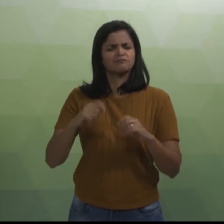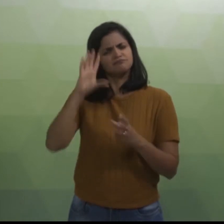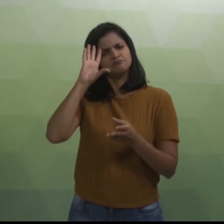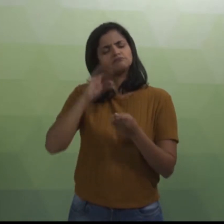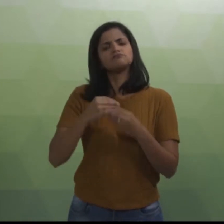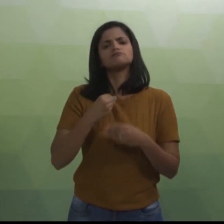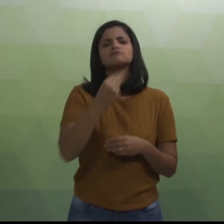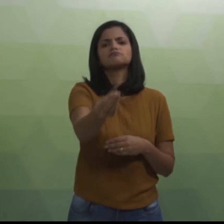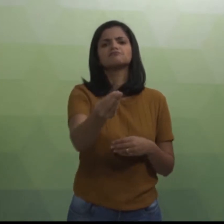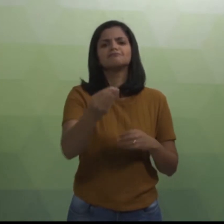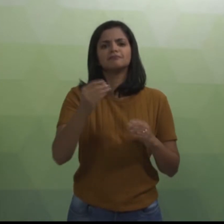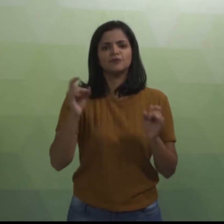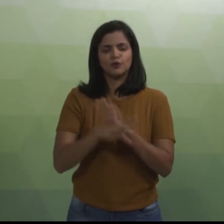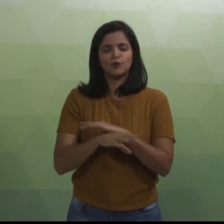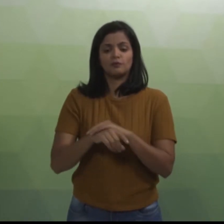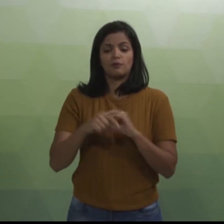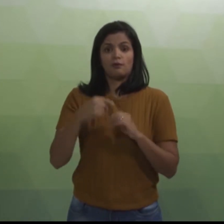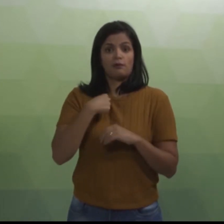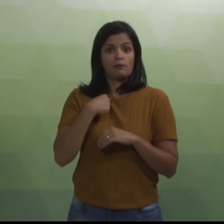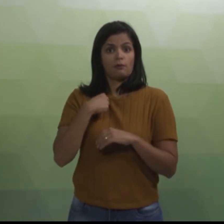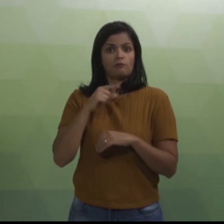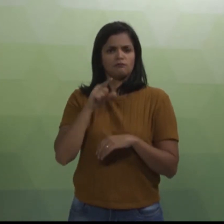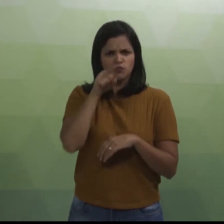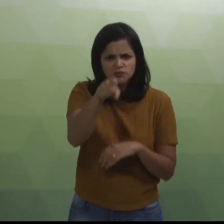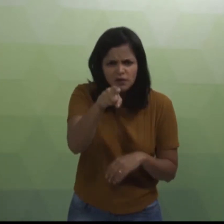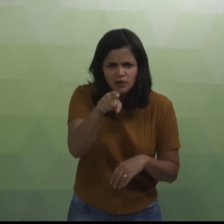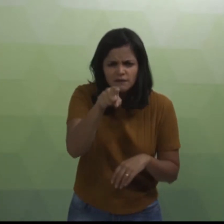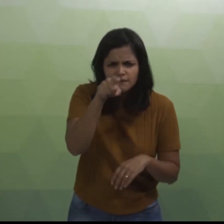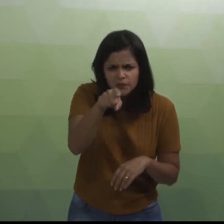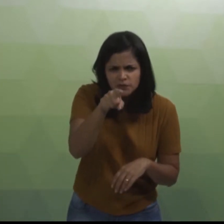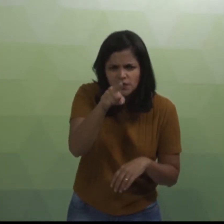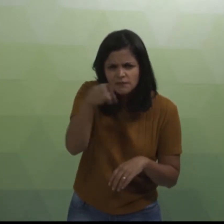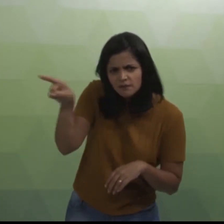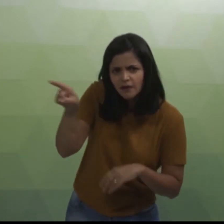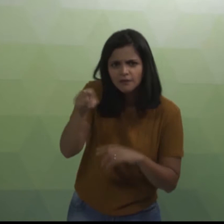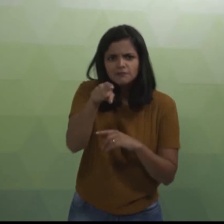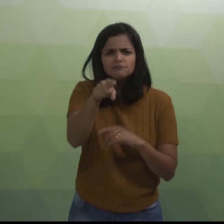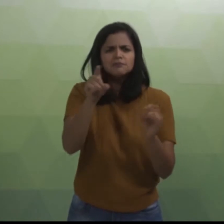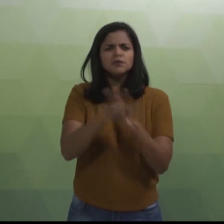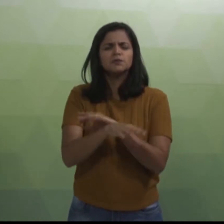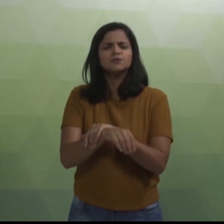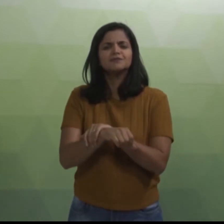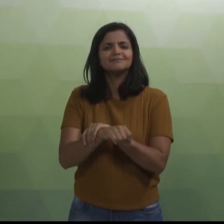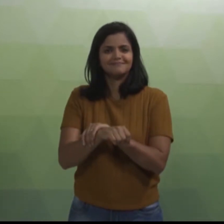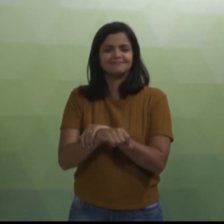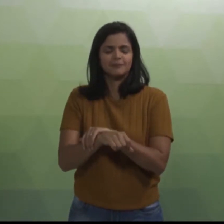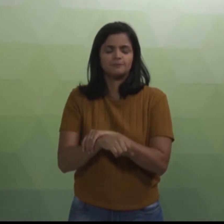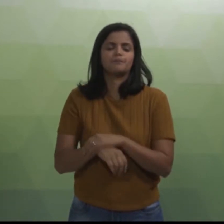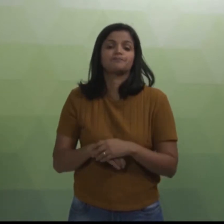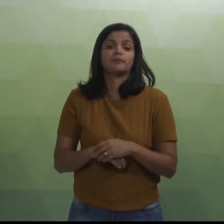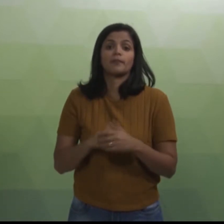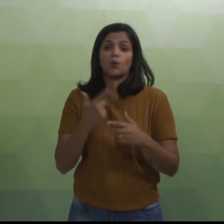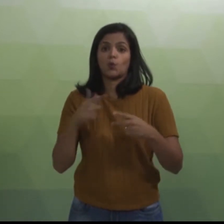vocês. Perceberam? Então, o verbo dar está pronto, há uma marcação incorporada.